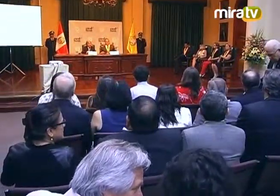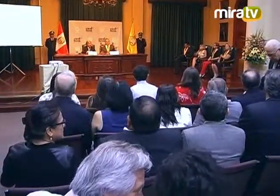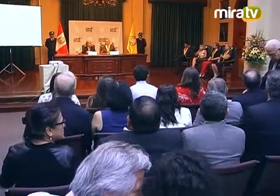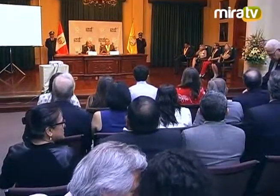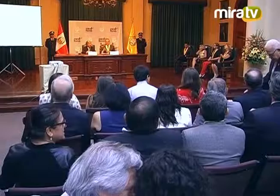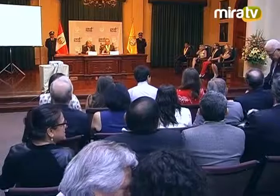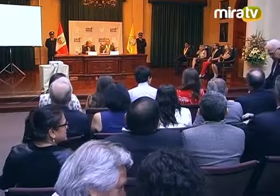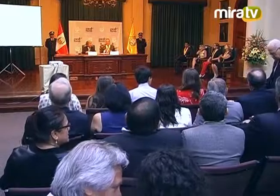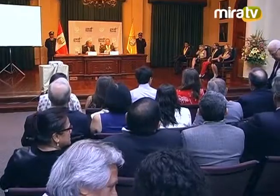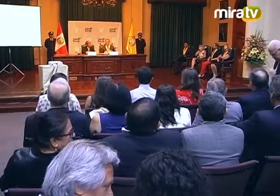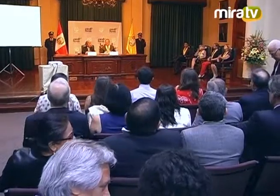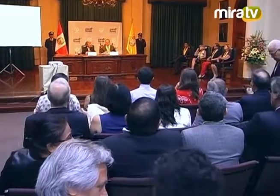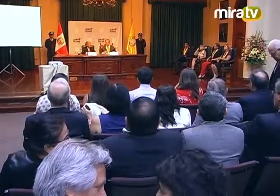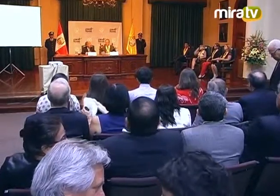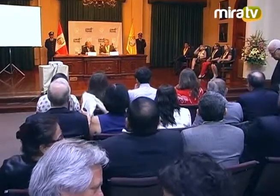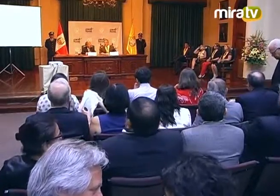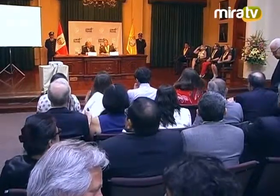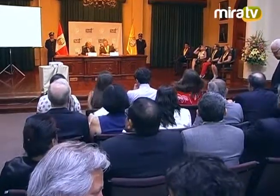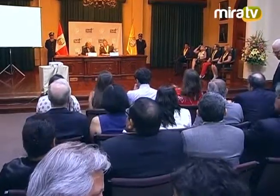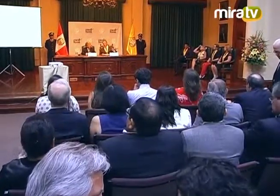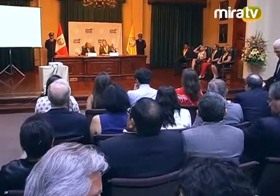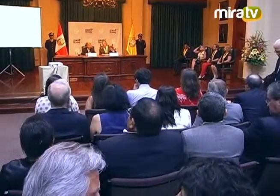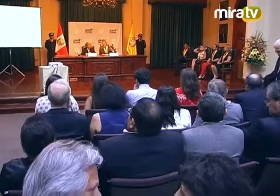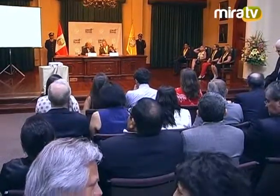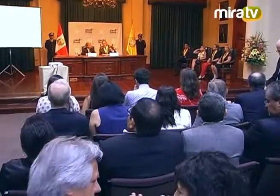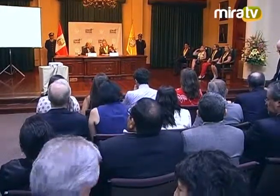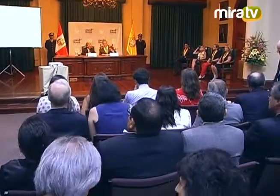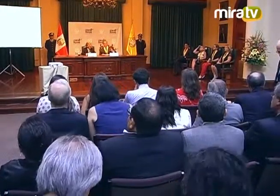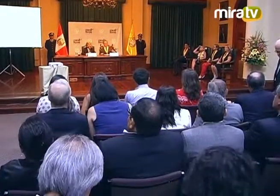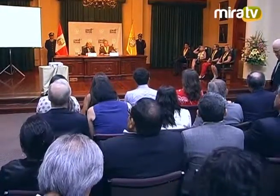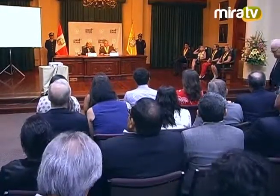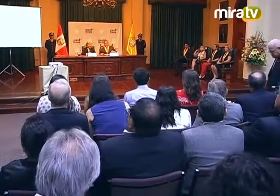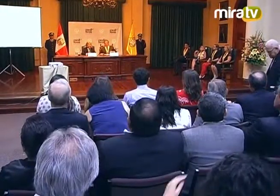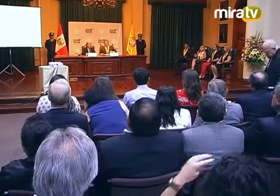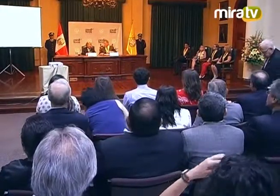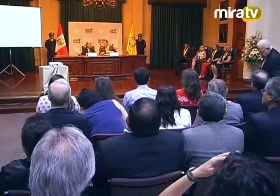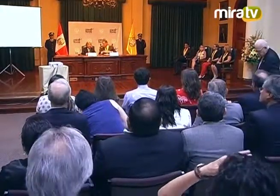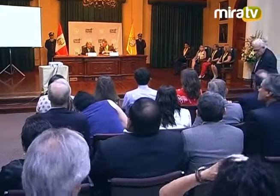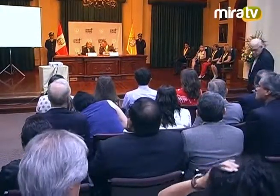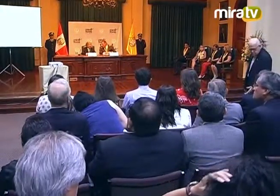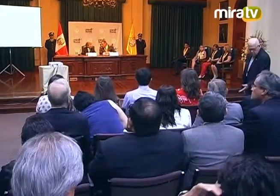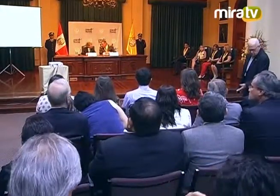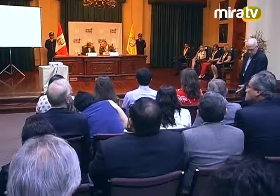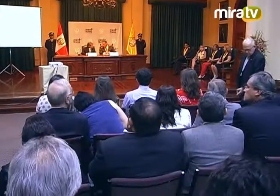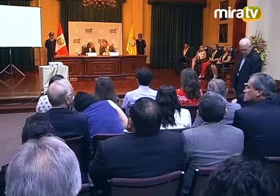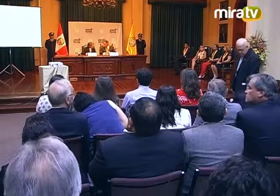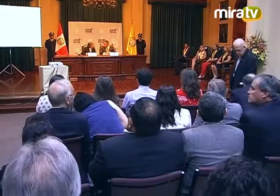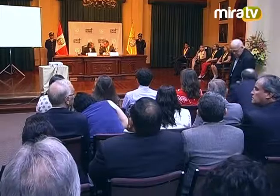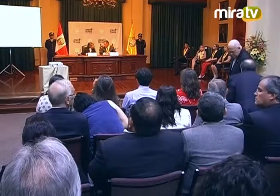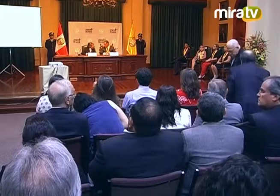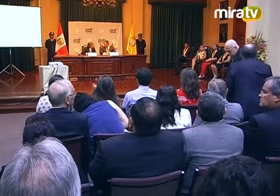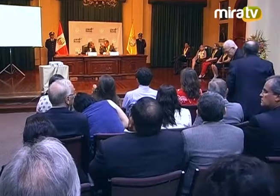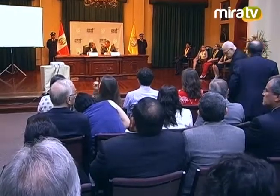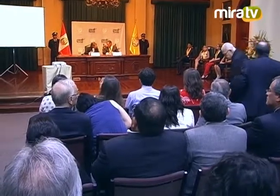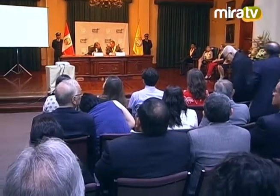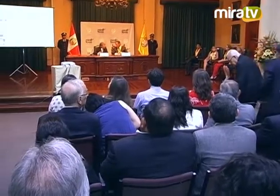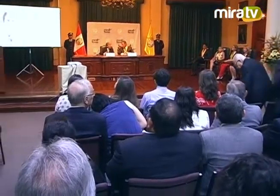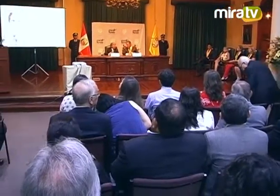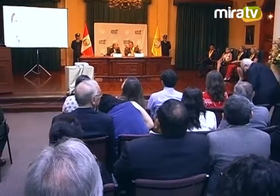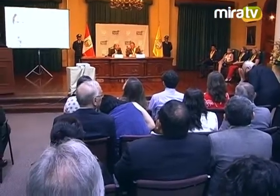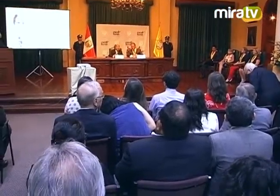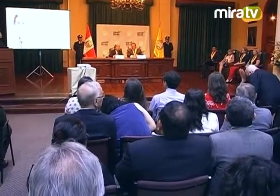Señoras y señores, tengan todos ustedes muy buenas noches. Bienvenidos al Salón de Actos de la Municipalidad de